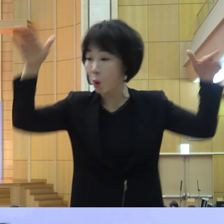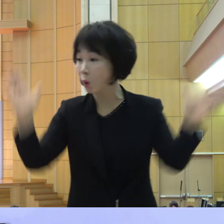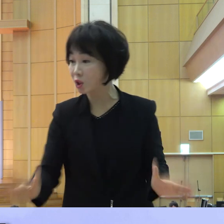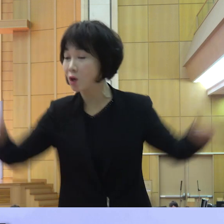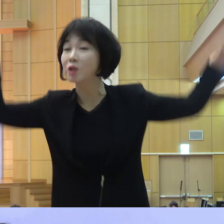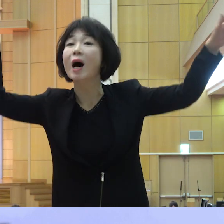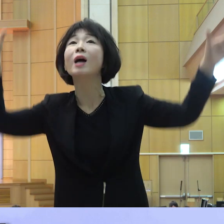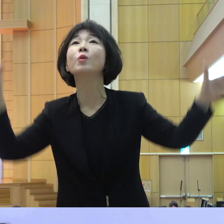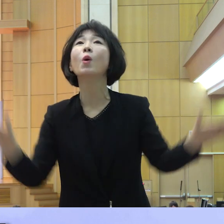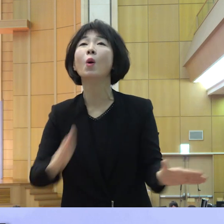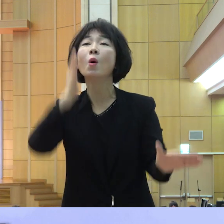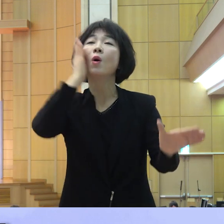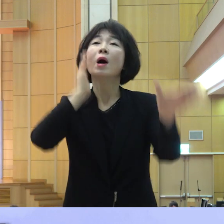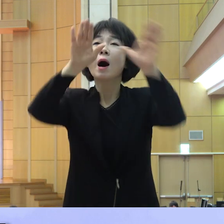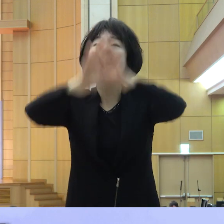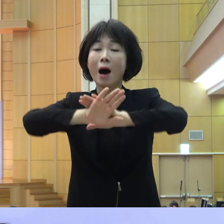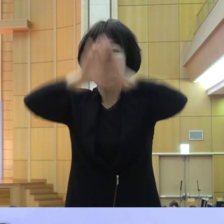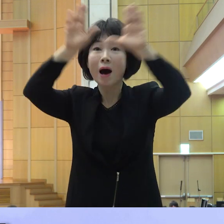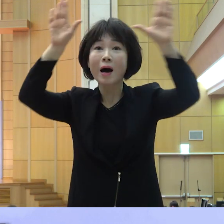생명도 천사도